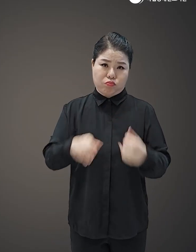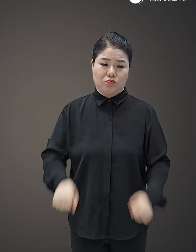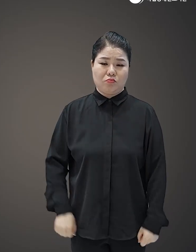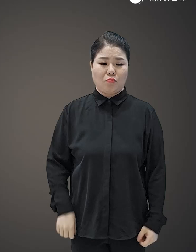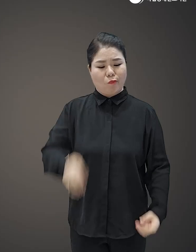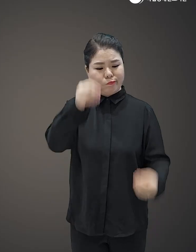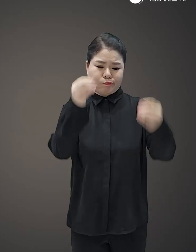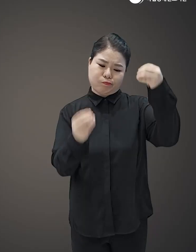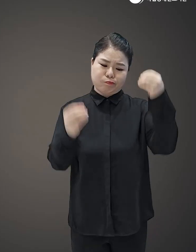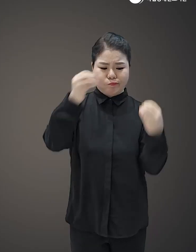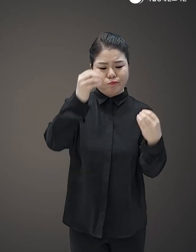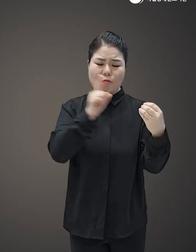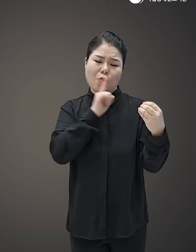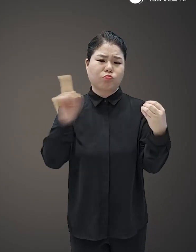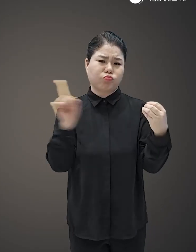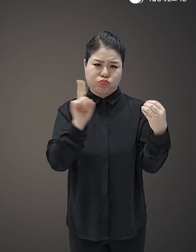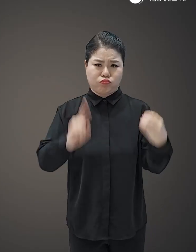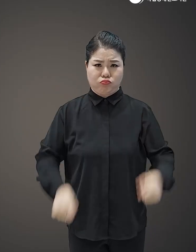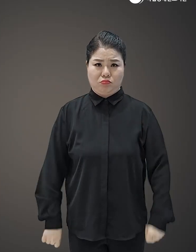하는 거야?